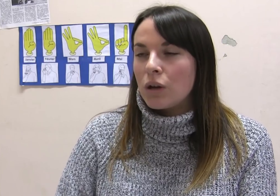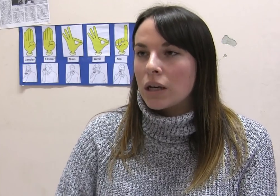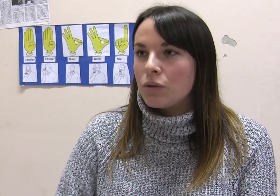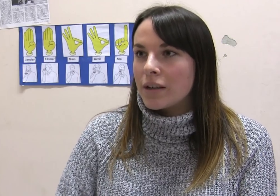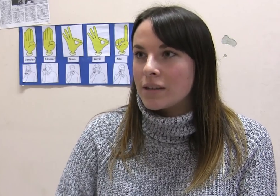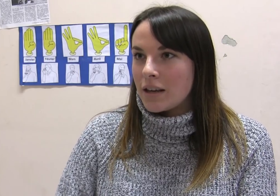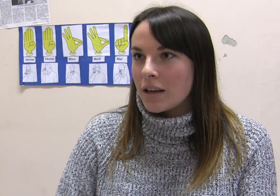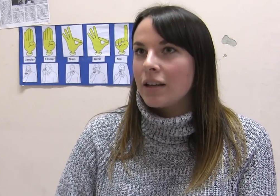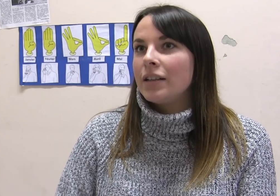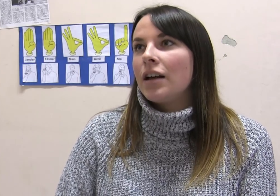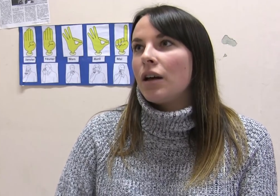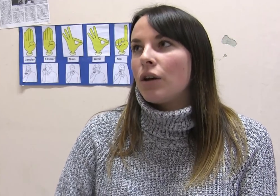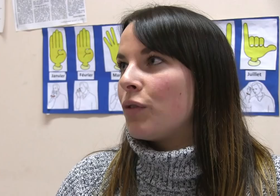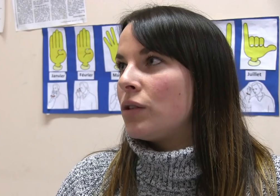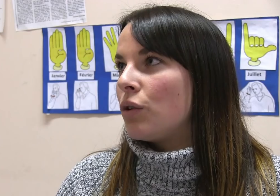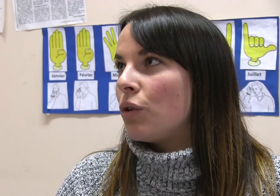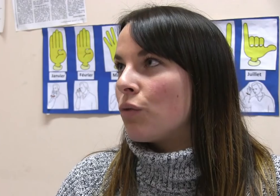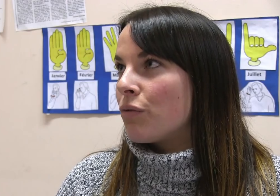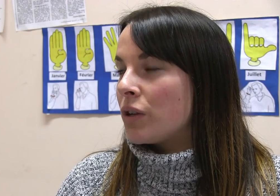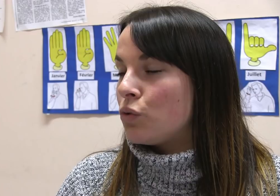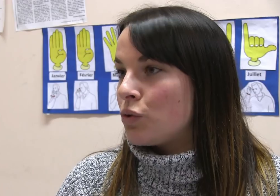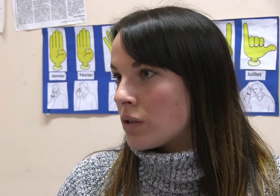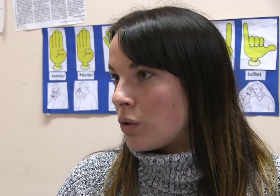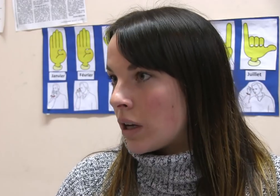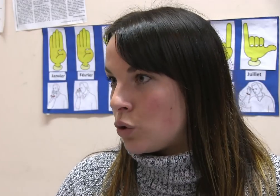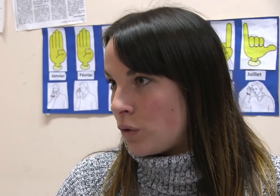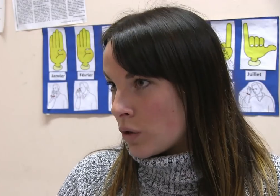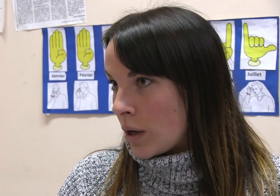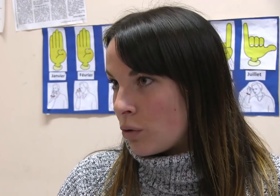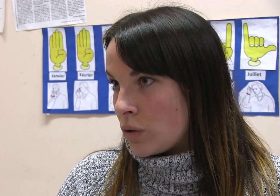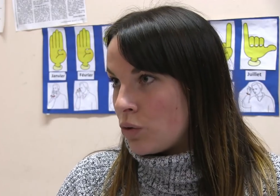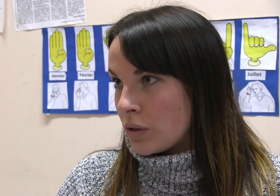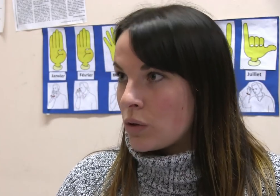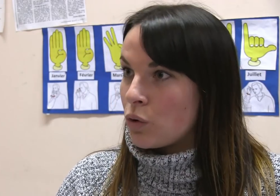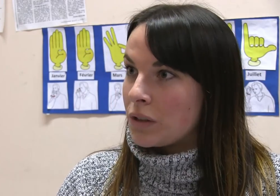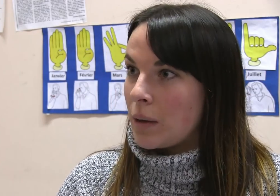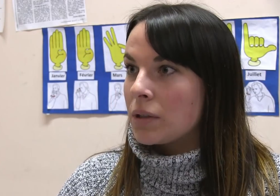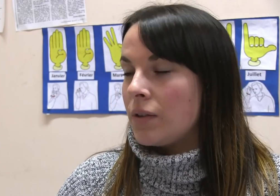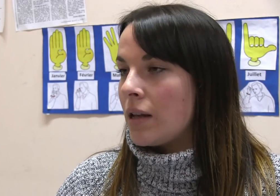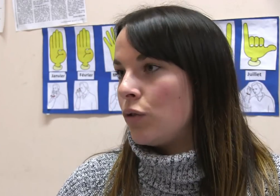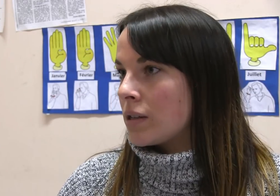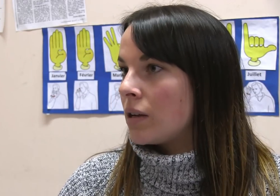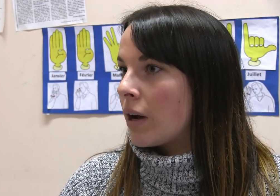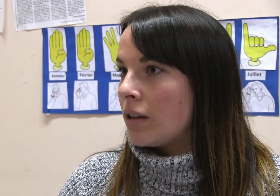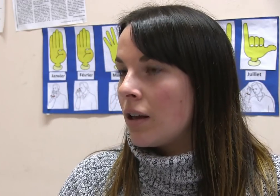scolaire et universitaire. On fait du soutien scolaire et du suivi scolaire pour les étudiants en situation de handicap qui viennent à l'Université de Lorraine.